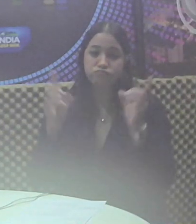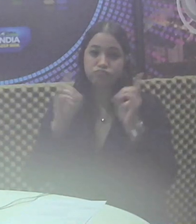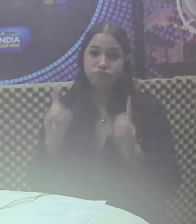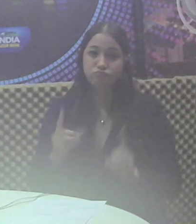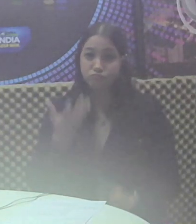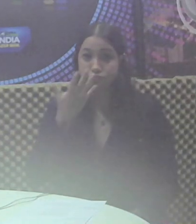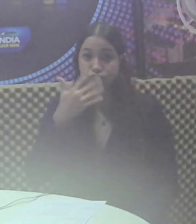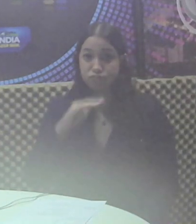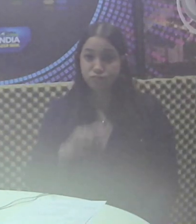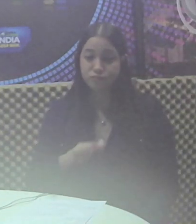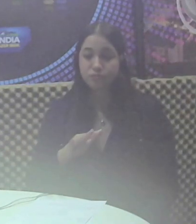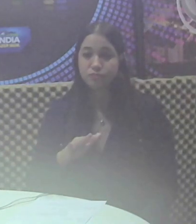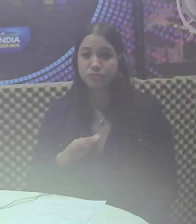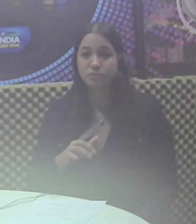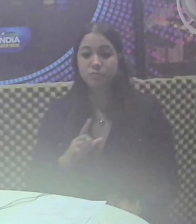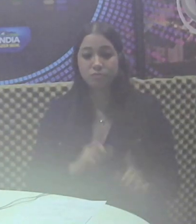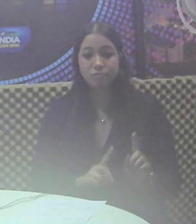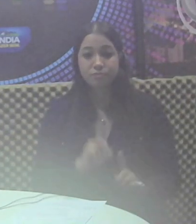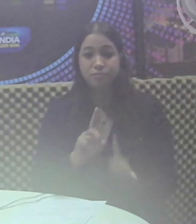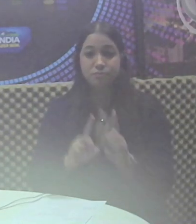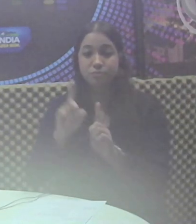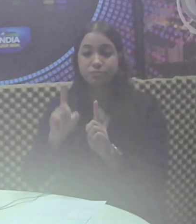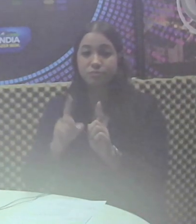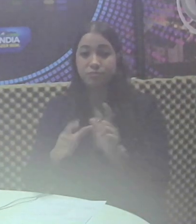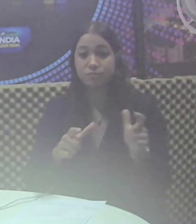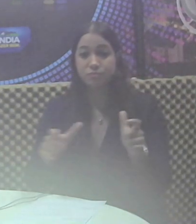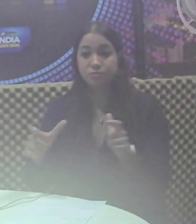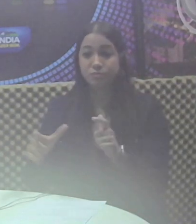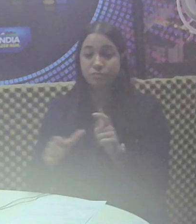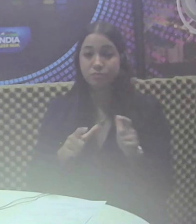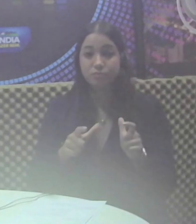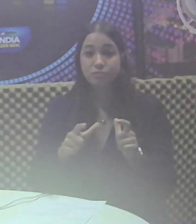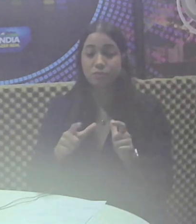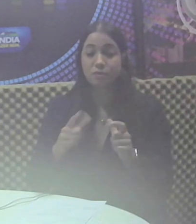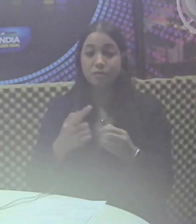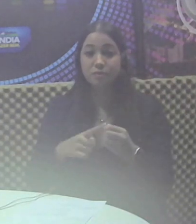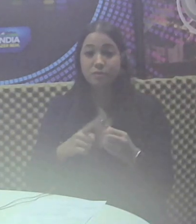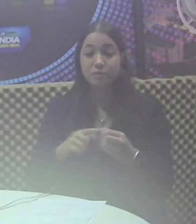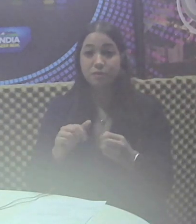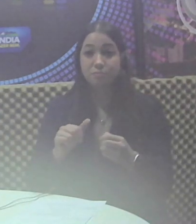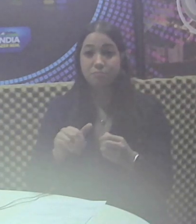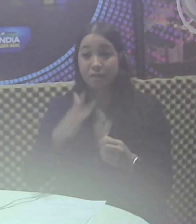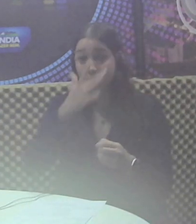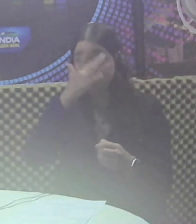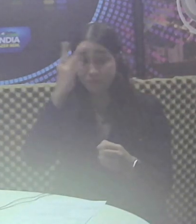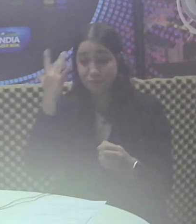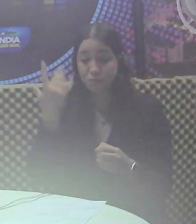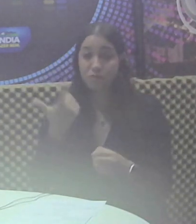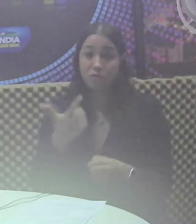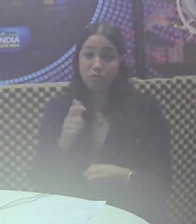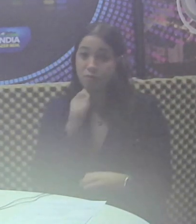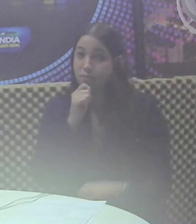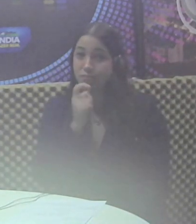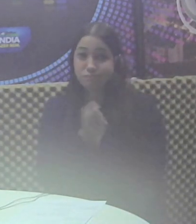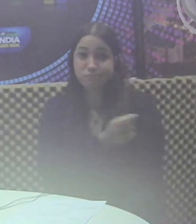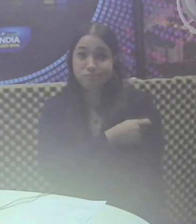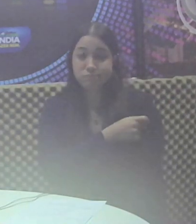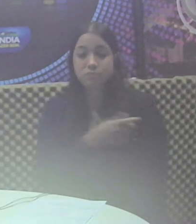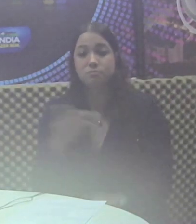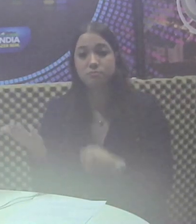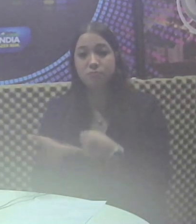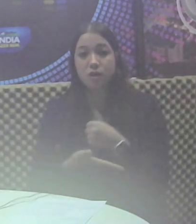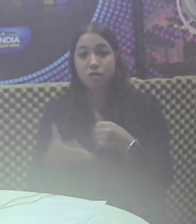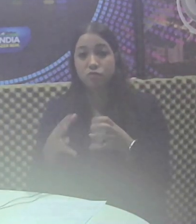O levantamento apresenta os locais da cidade com concentração desse público sem a dose da vacina e servirá de base para